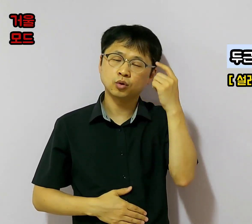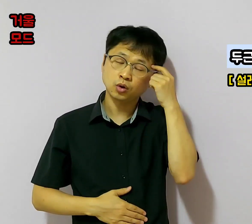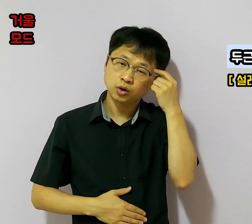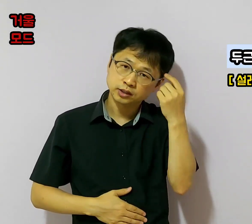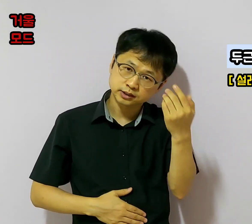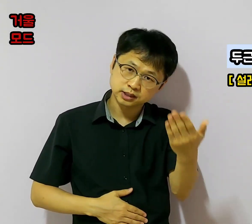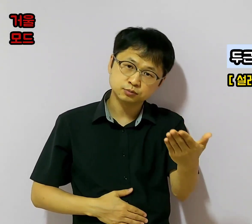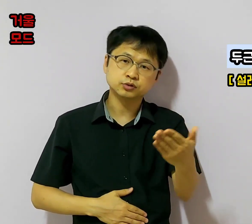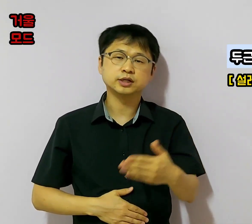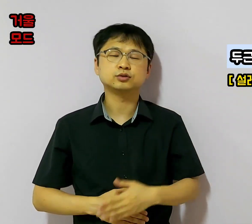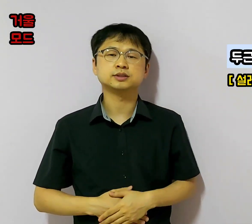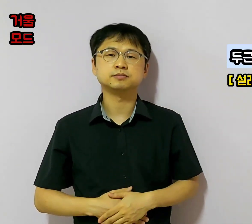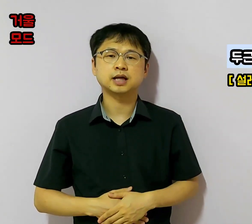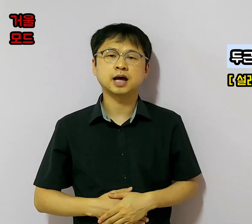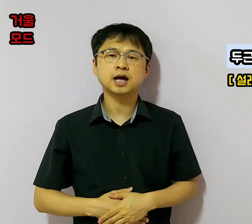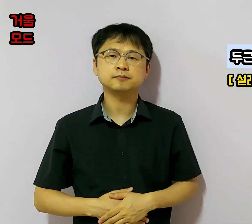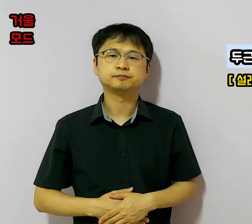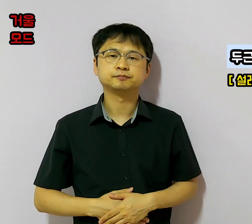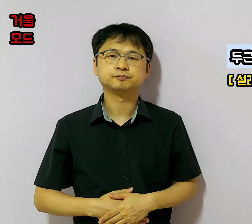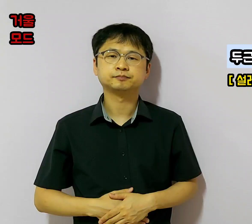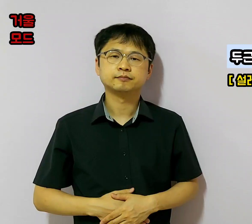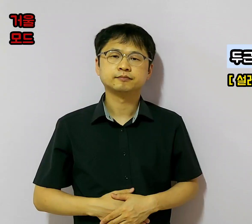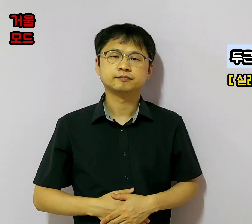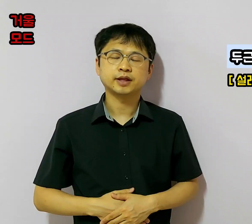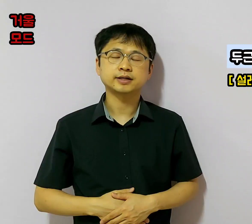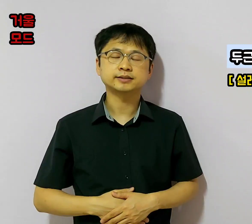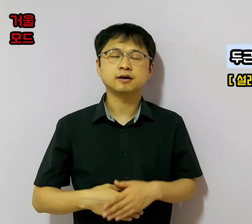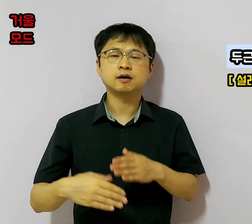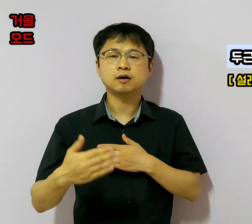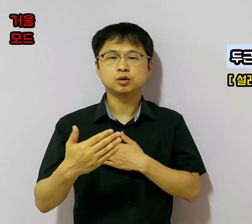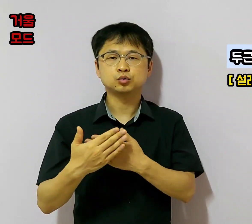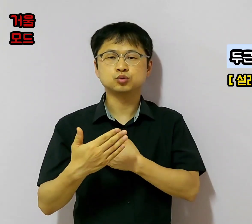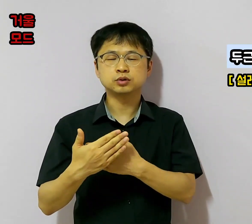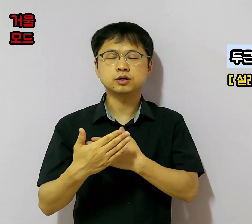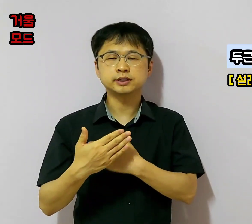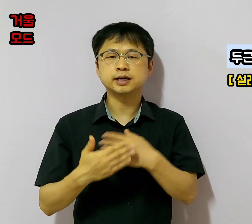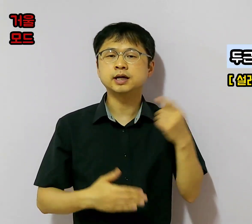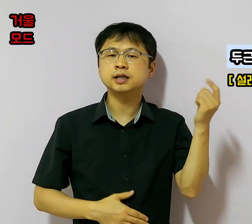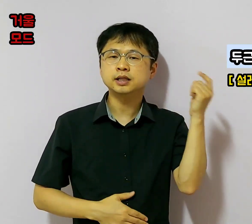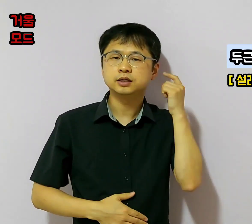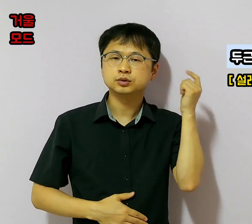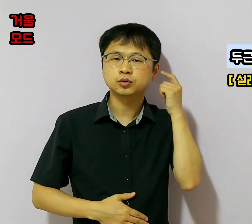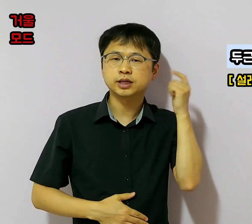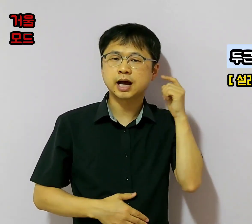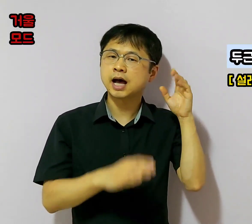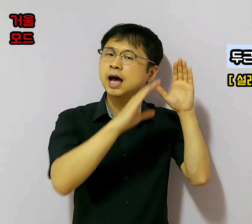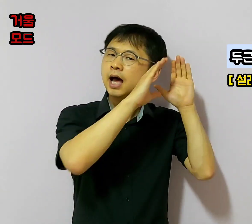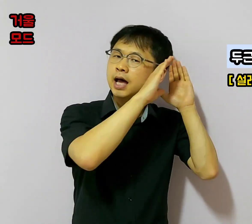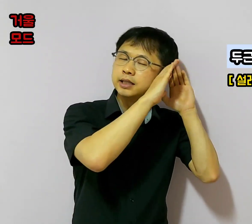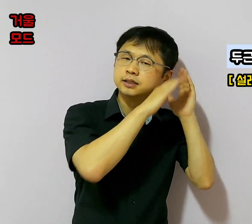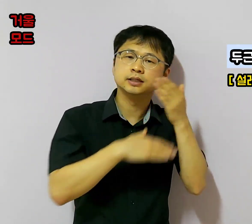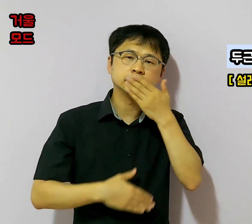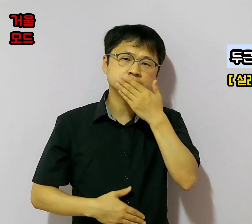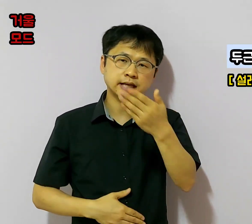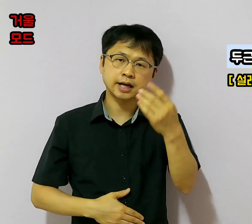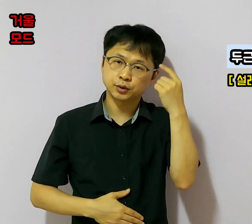붙여주고 질문을 해주었습니다. 네, 그래서 두근거리는 소리가